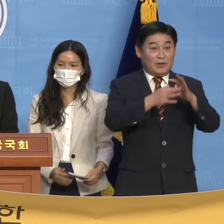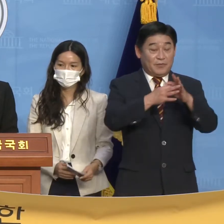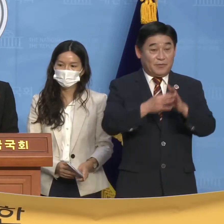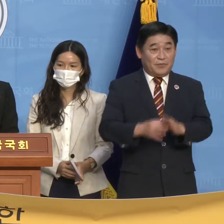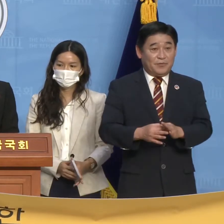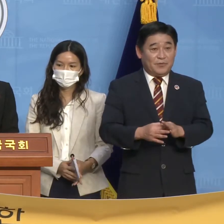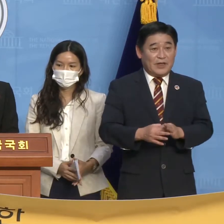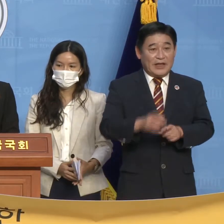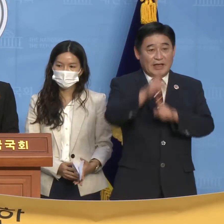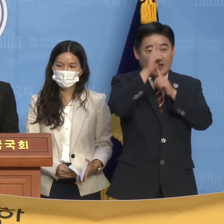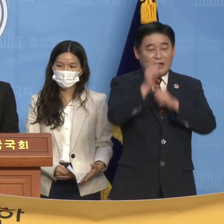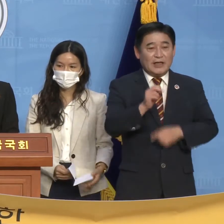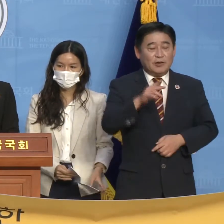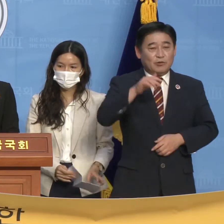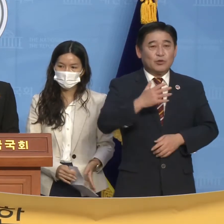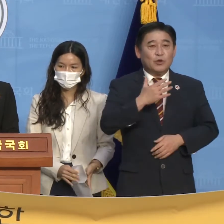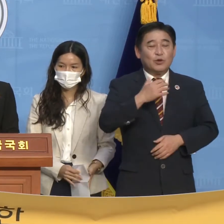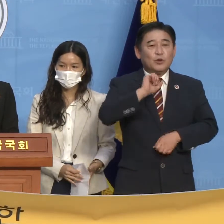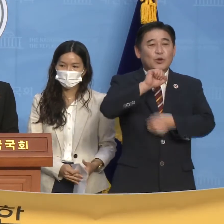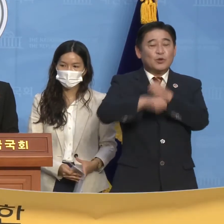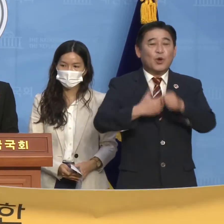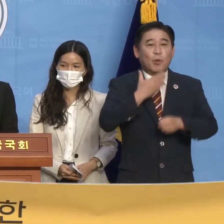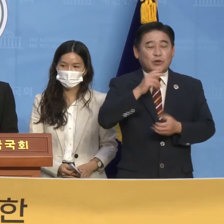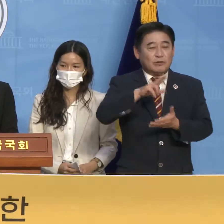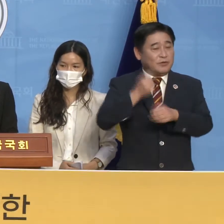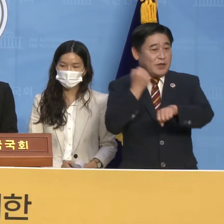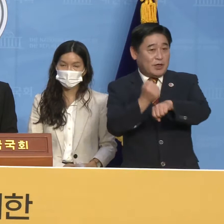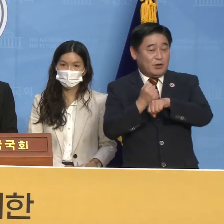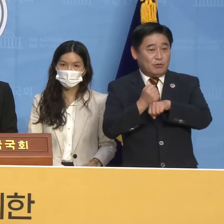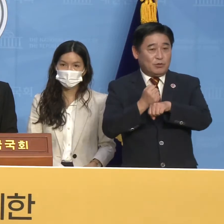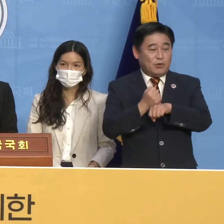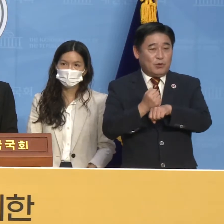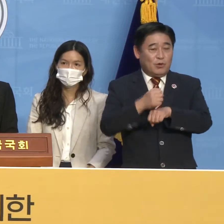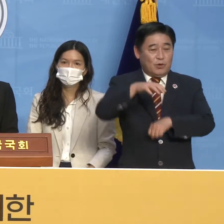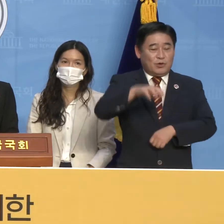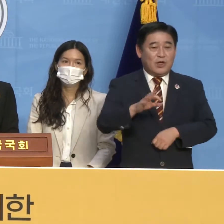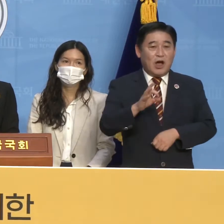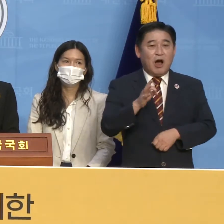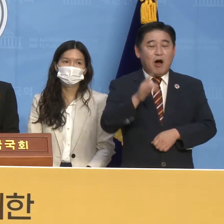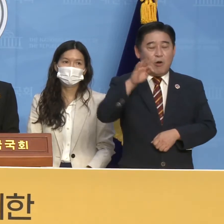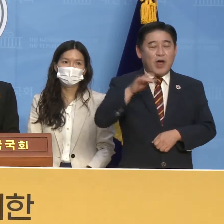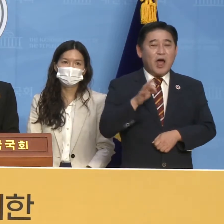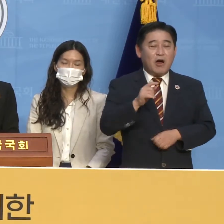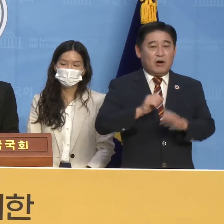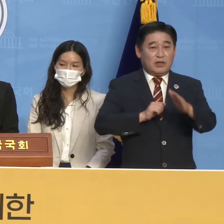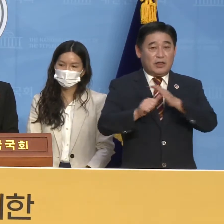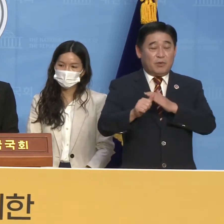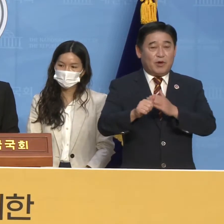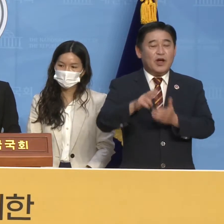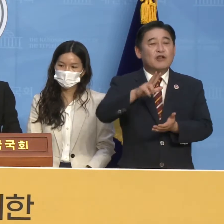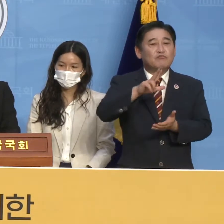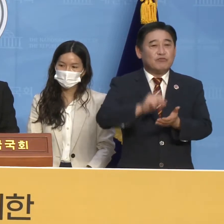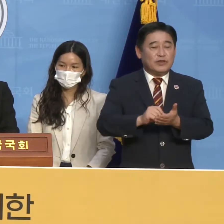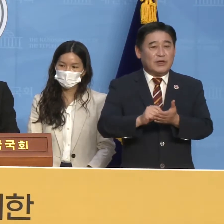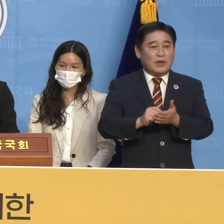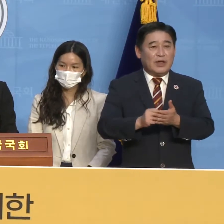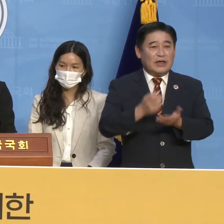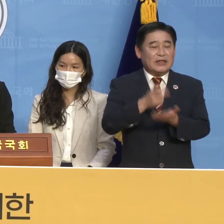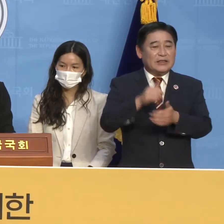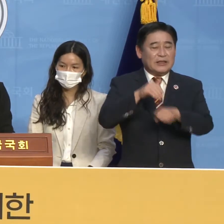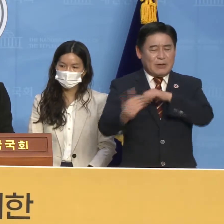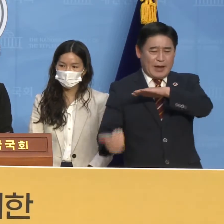이어서 이형주 동물복지문제연구소 어웨어 대표께서 현행 법상의 문제점과 제도적 한계를